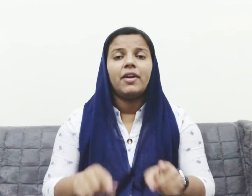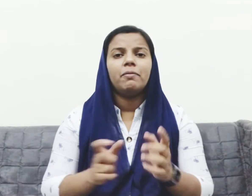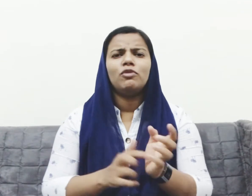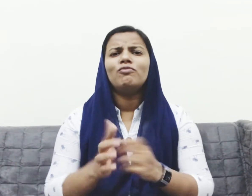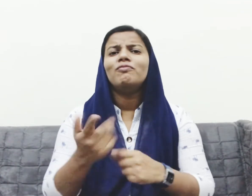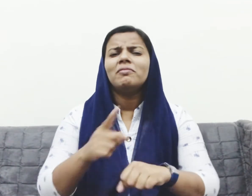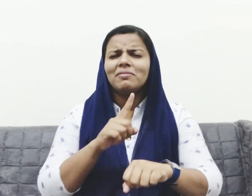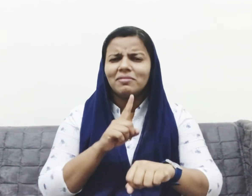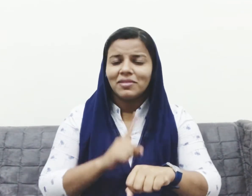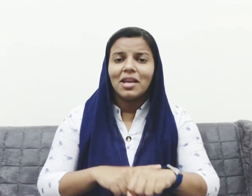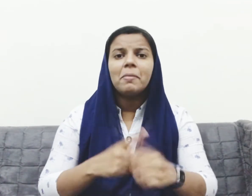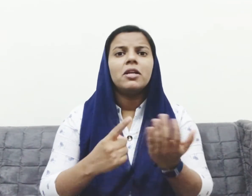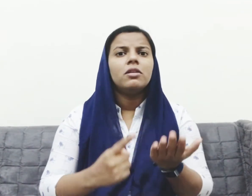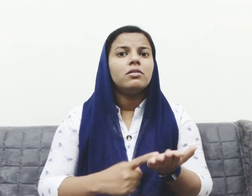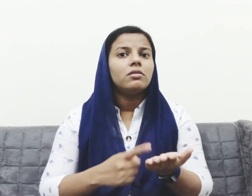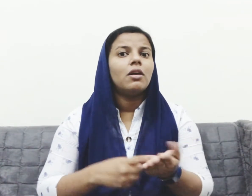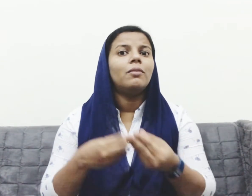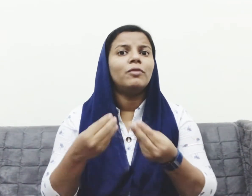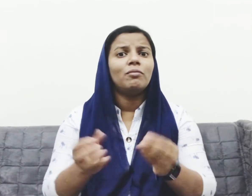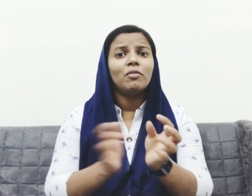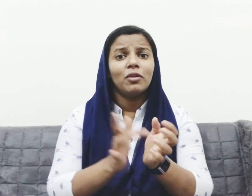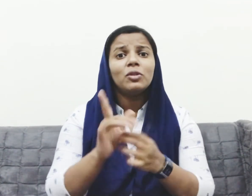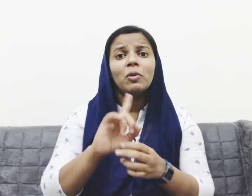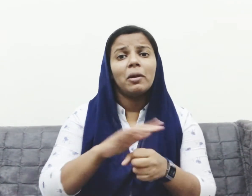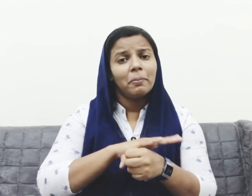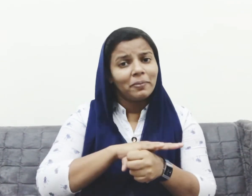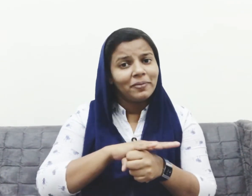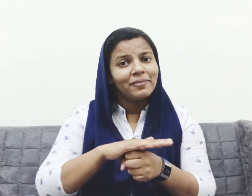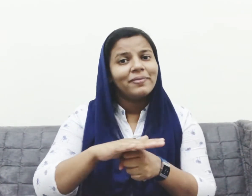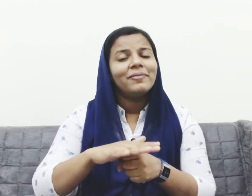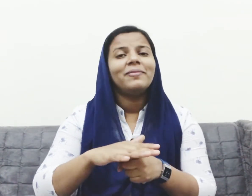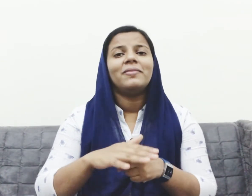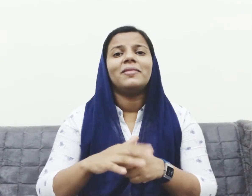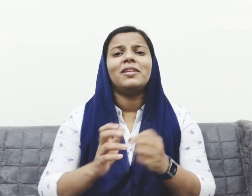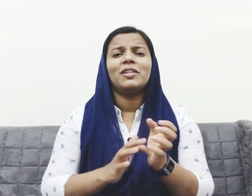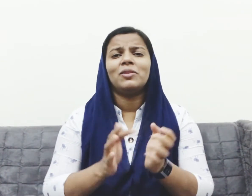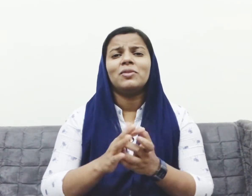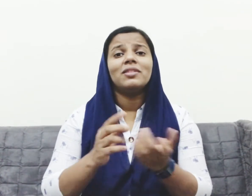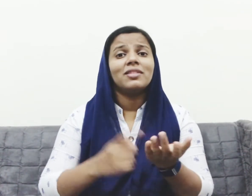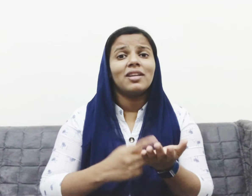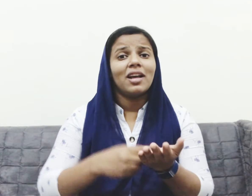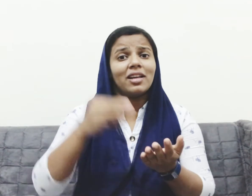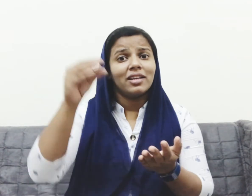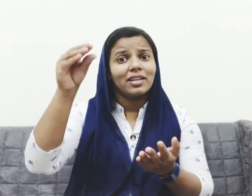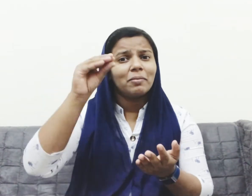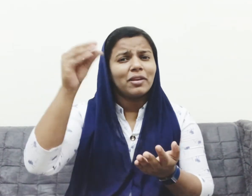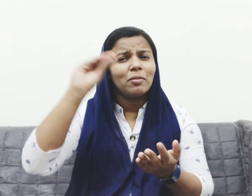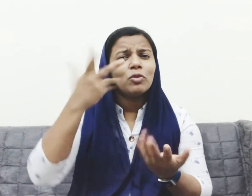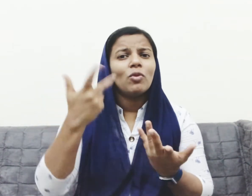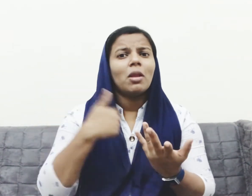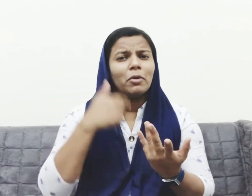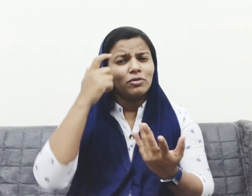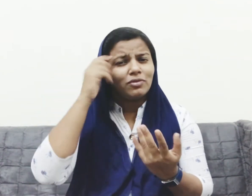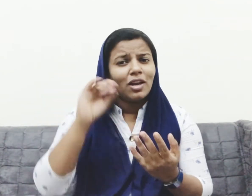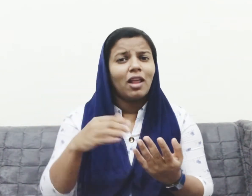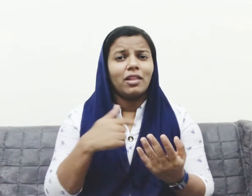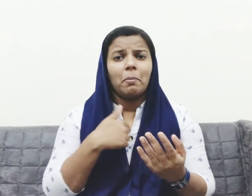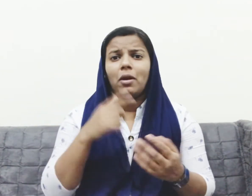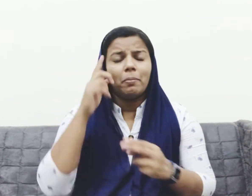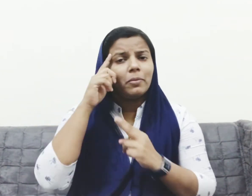ആ സമയത്തുള്ള സഹായം ചെയ്തു തരുവാൻ യേശു മതിയായവന. ആമേൻ. സഹായത്തിനായുള്ള കൃപ, കൃപ എന്ന് പറഞ്ഞാൽ അൺമെറിറ്റഡ് ഫേവർ, അൺഎക്സ്പെക്റ്റഡ്